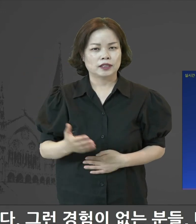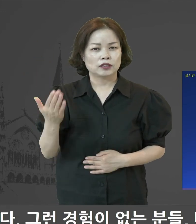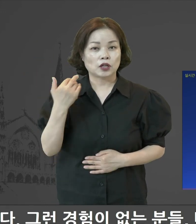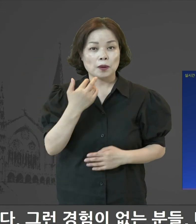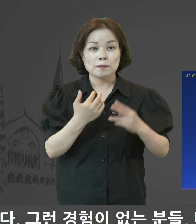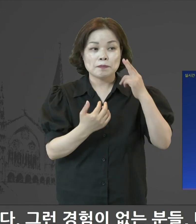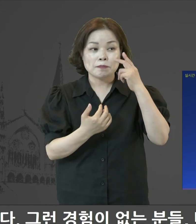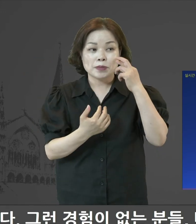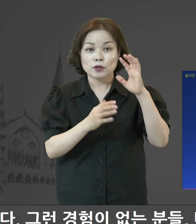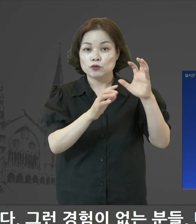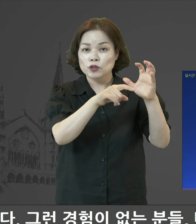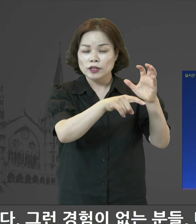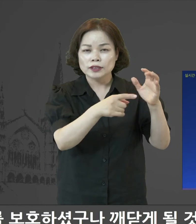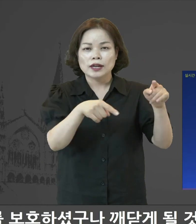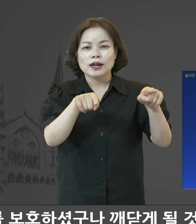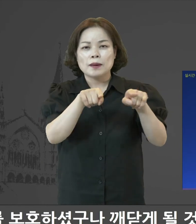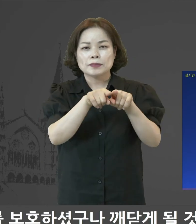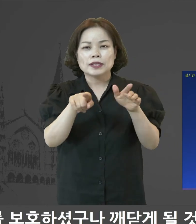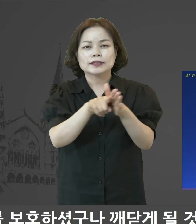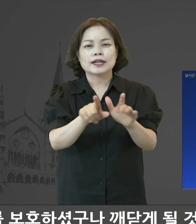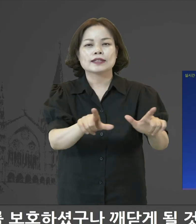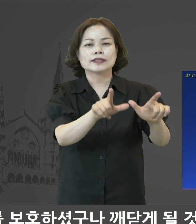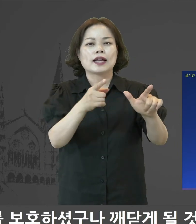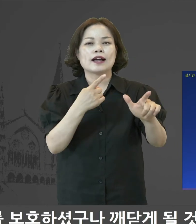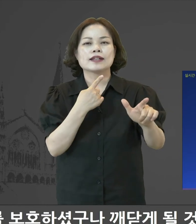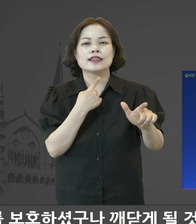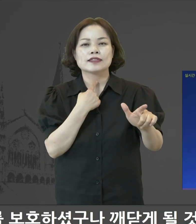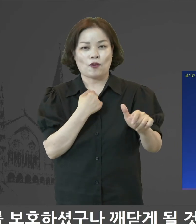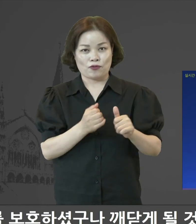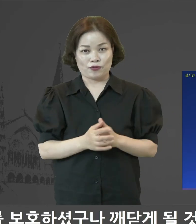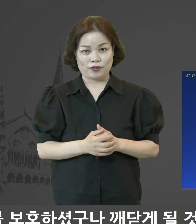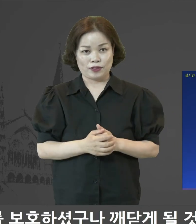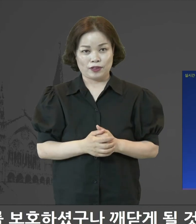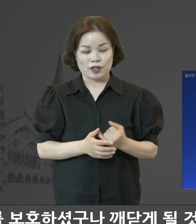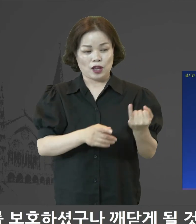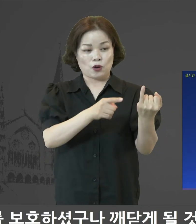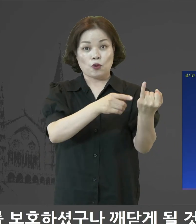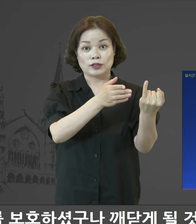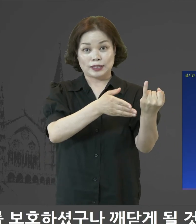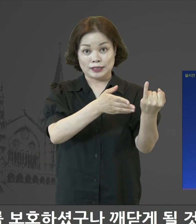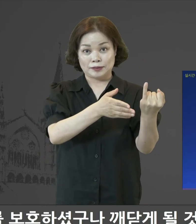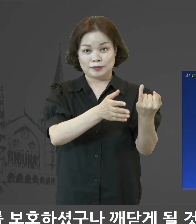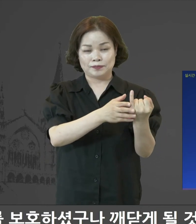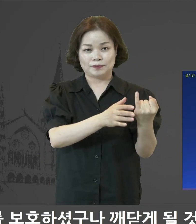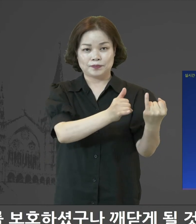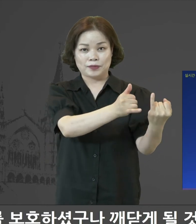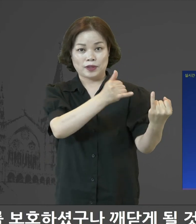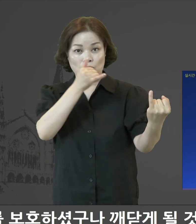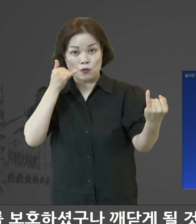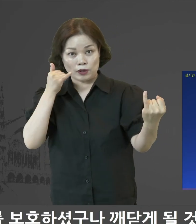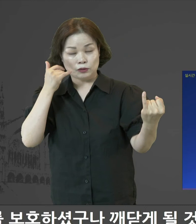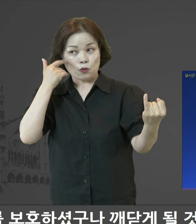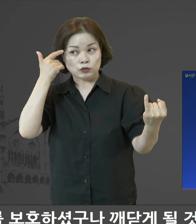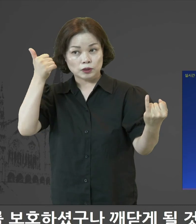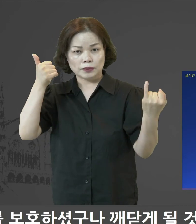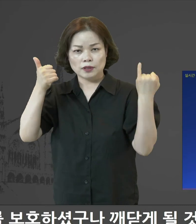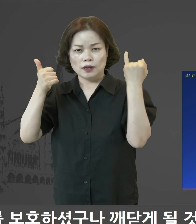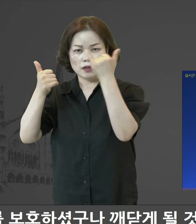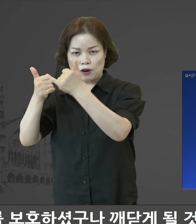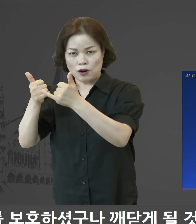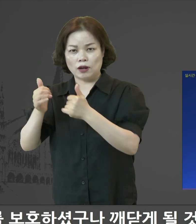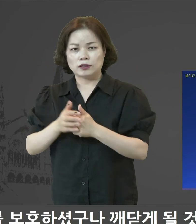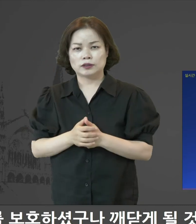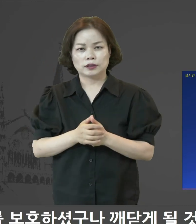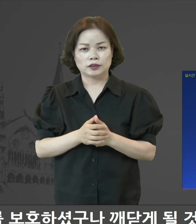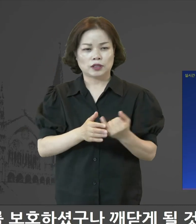미국에서 같이 신앙생활을 하던 권사님 한 분이 연락을 하셨습니다. 그